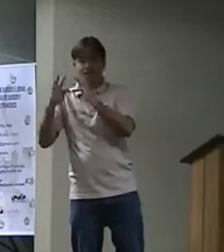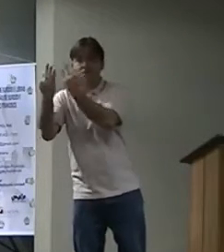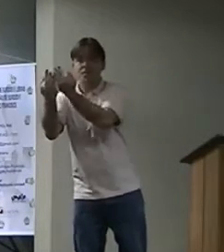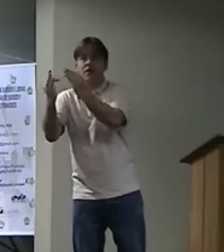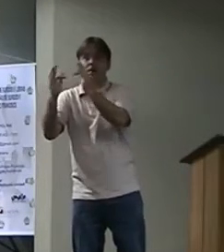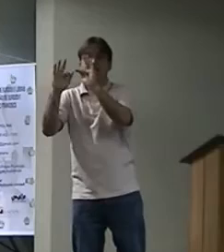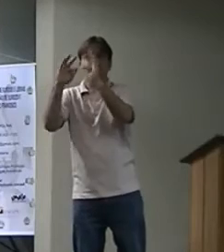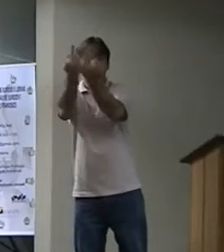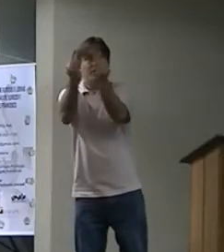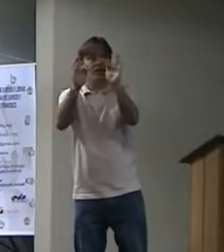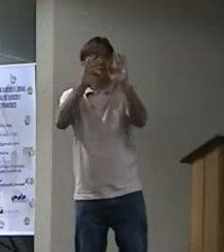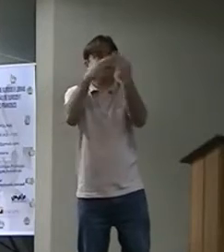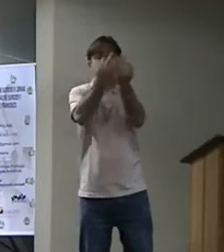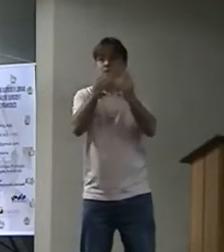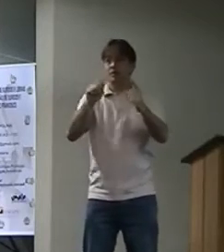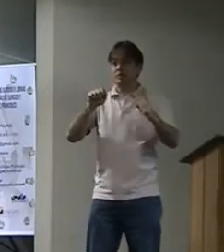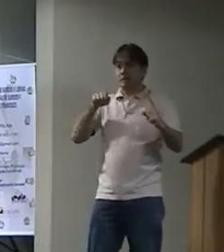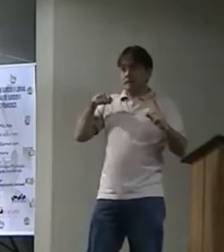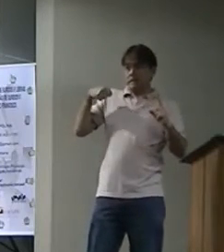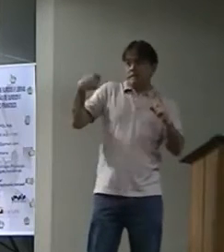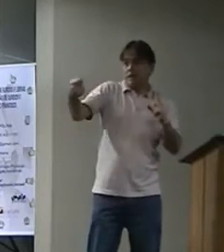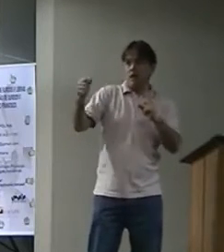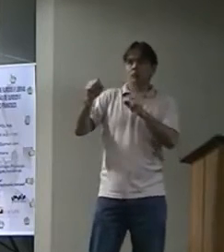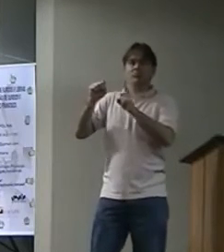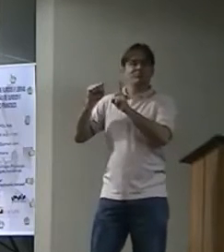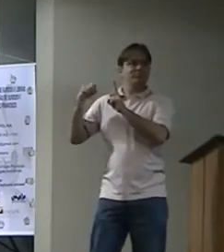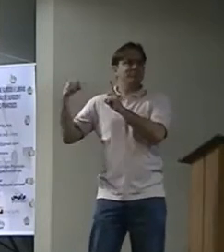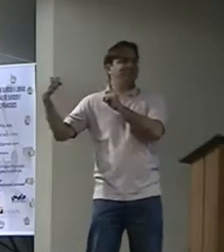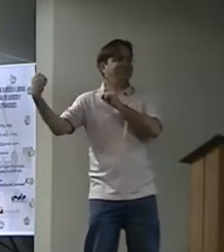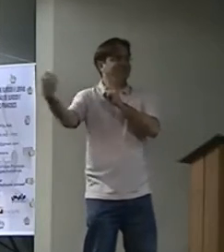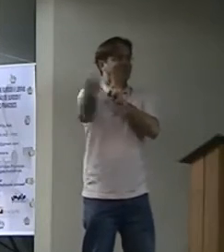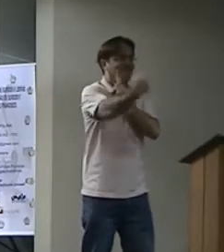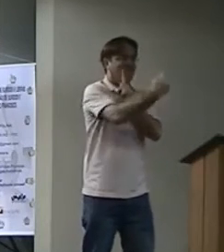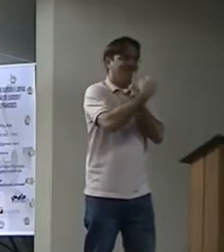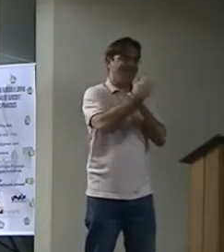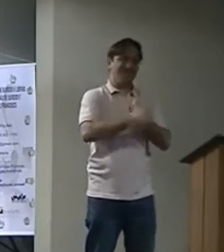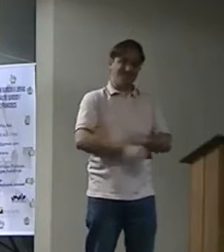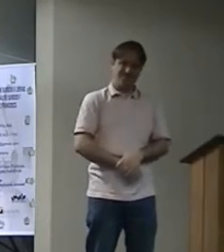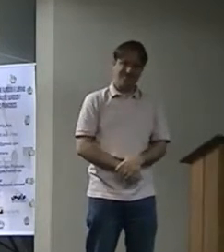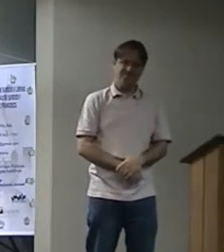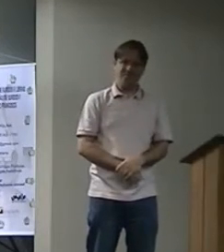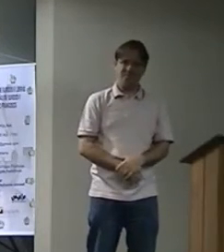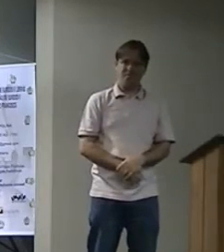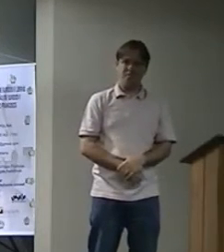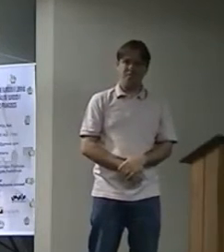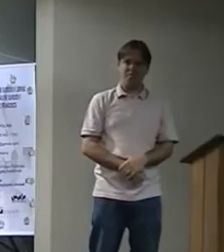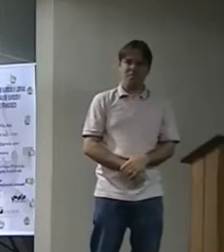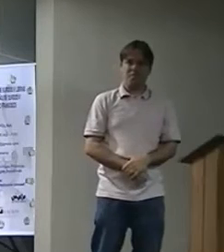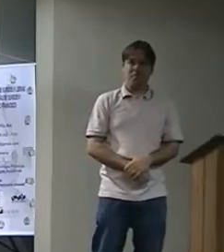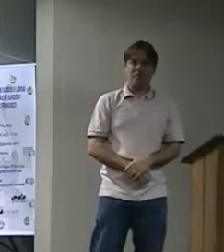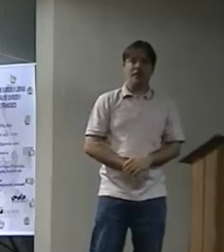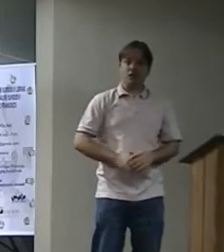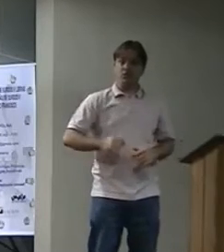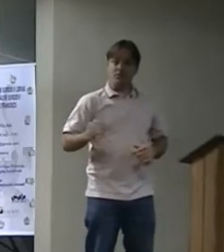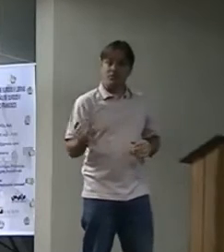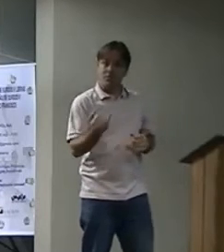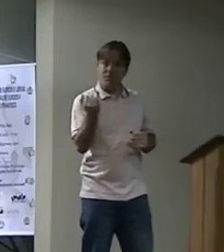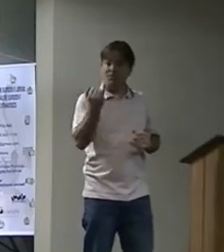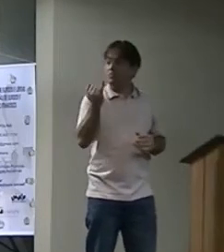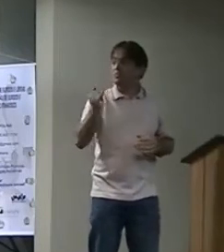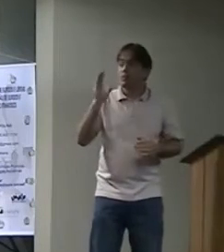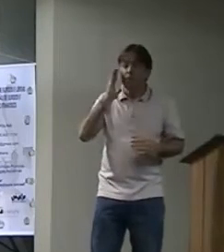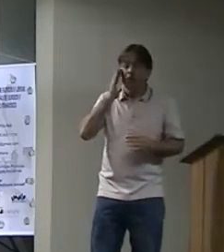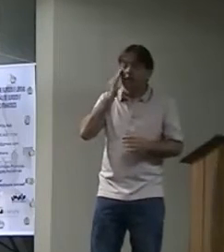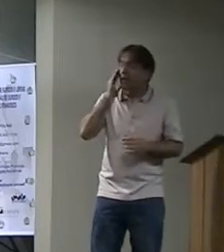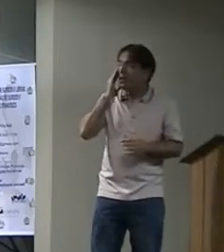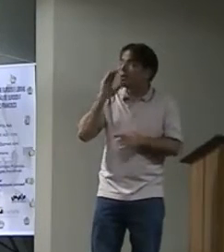membros. Por esse motivo, as maneiras de educar são incessantes. Então, é nesse contexto que começa a se entender o que